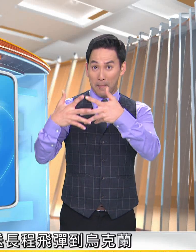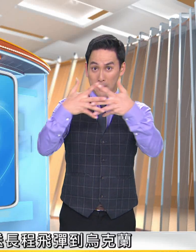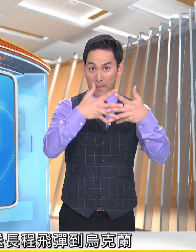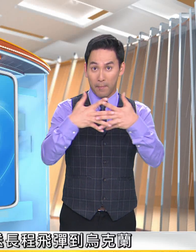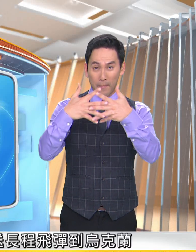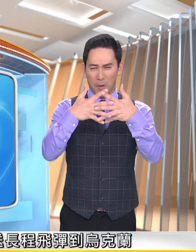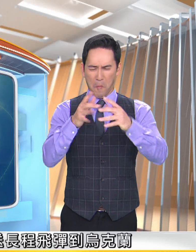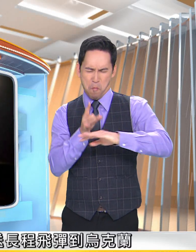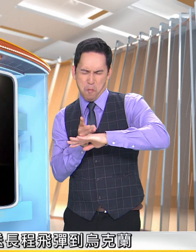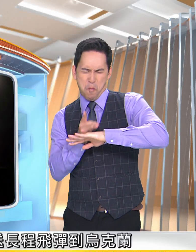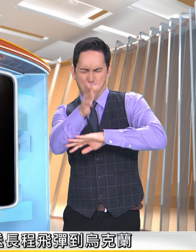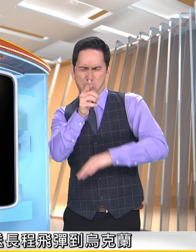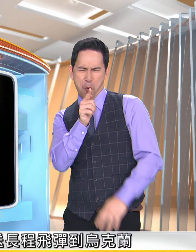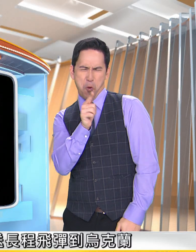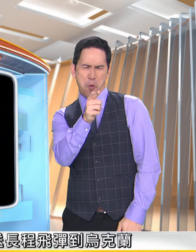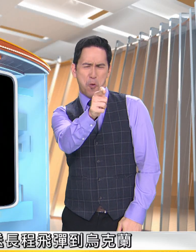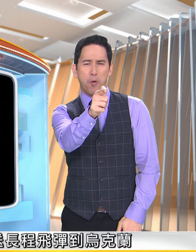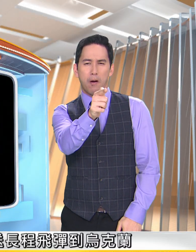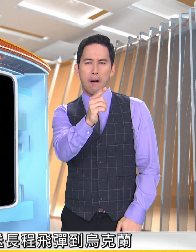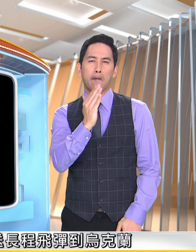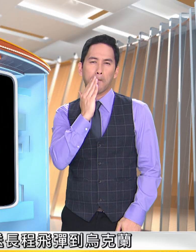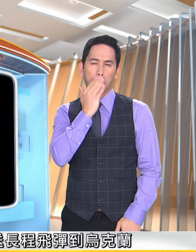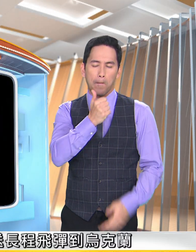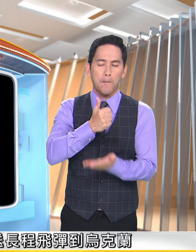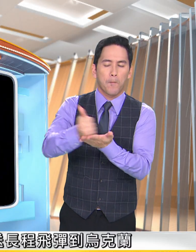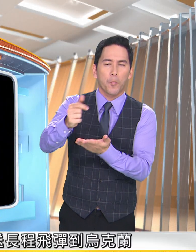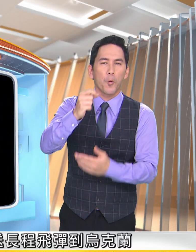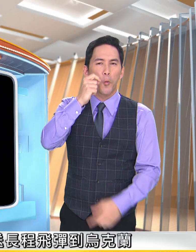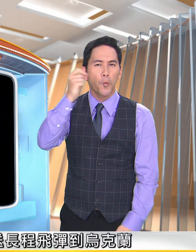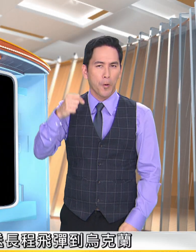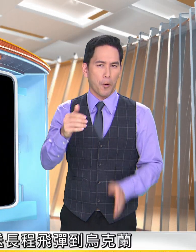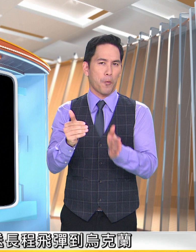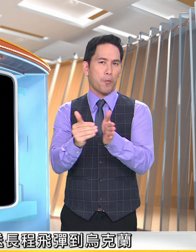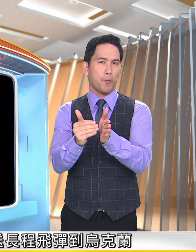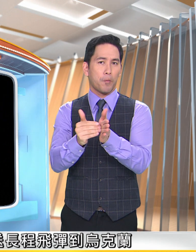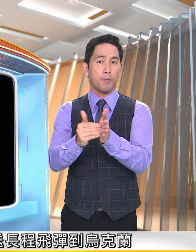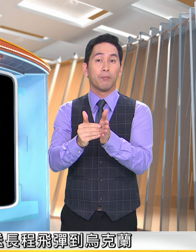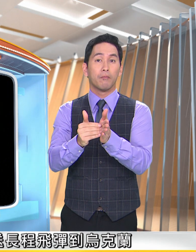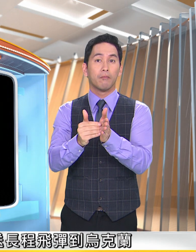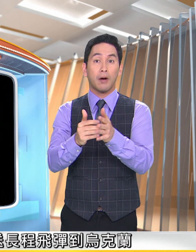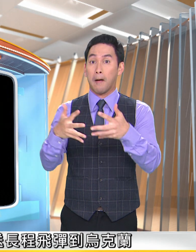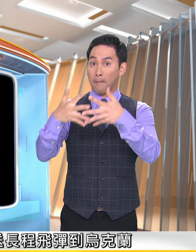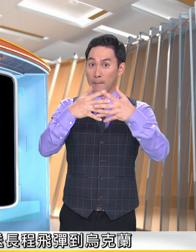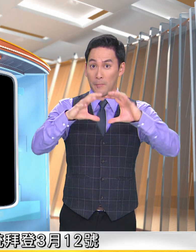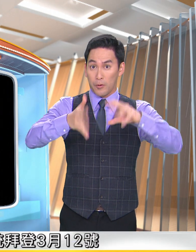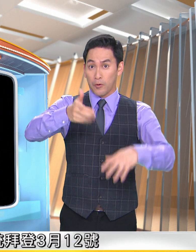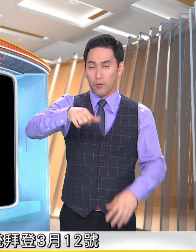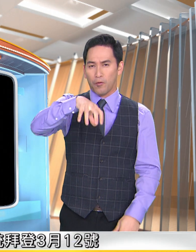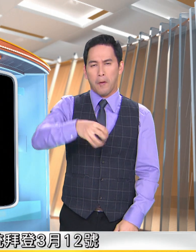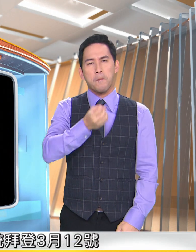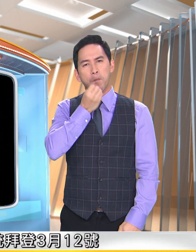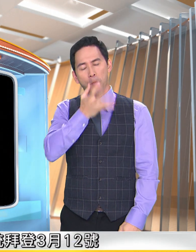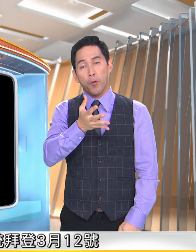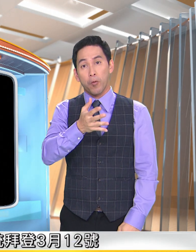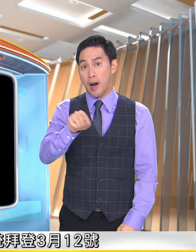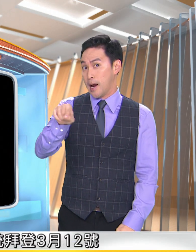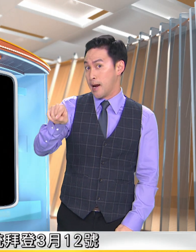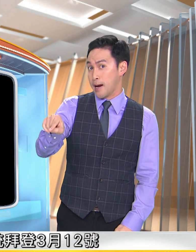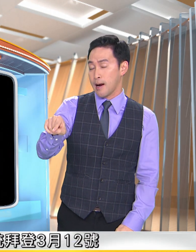美国最近秘密运送了长城飞弹到乌克兰，而白宫证实，这是总统